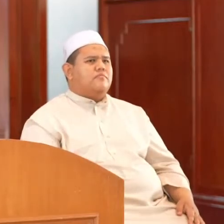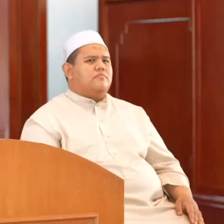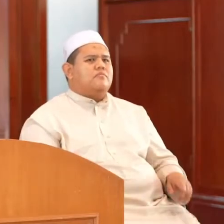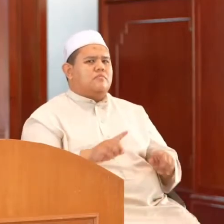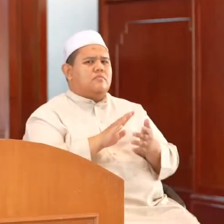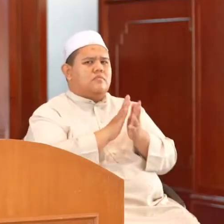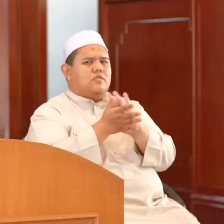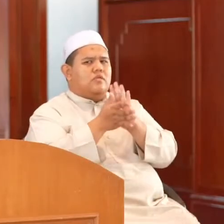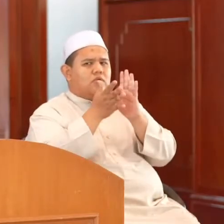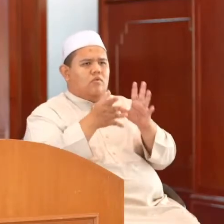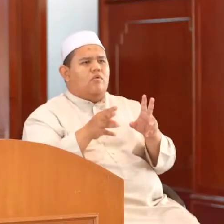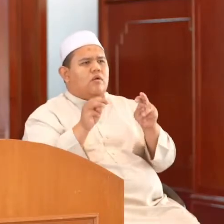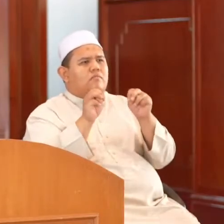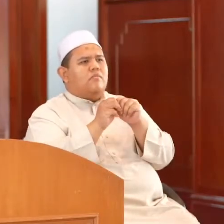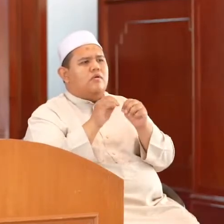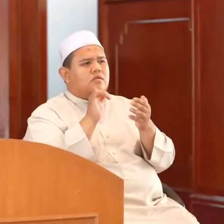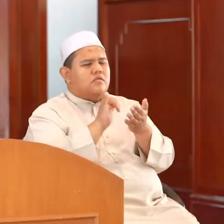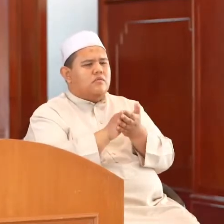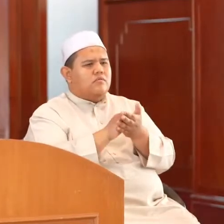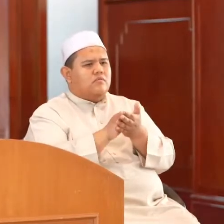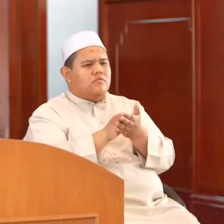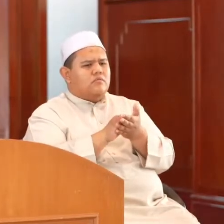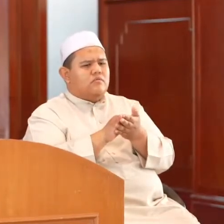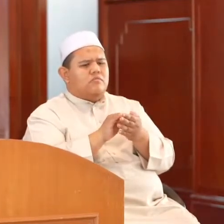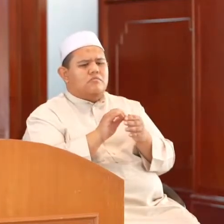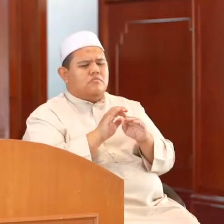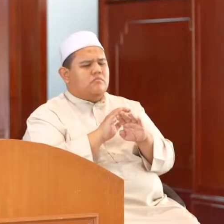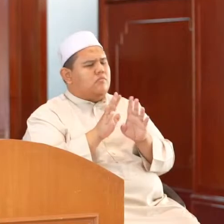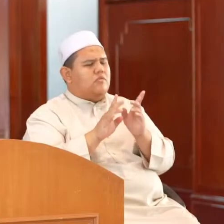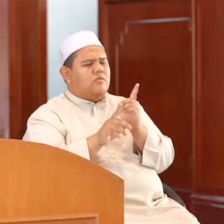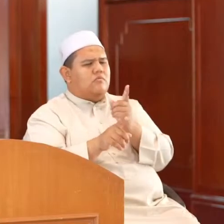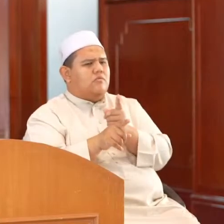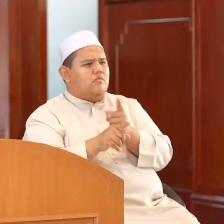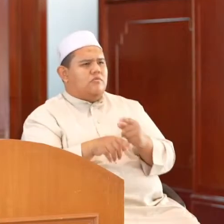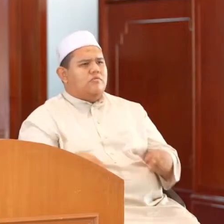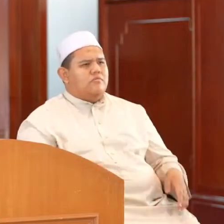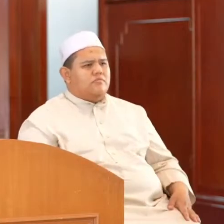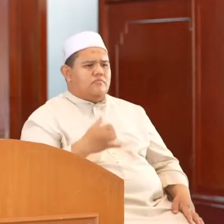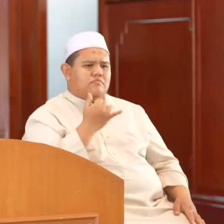Maka orang macam ini sebenarnya tak betul.